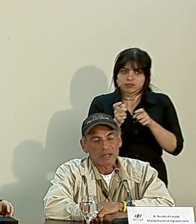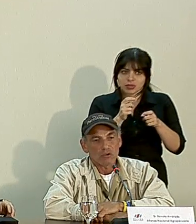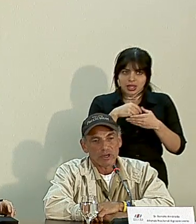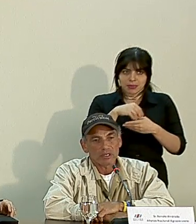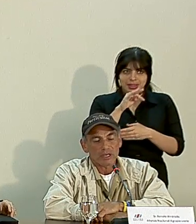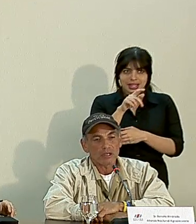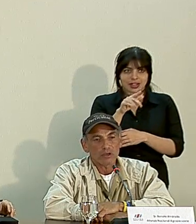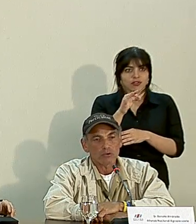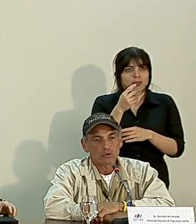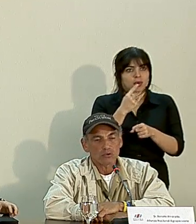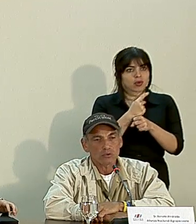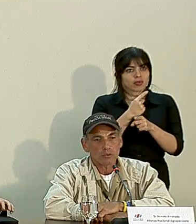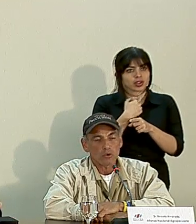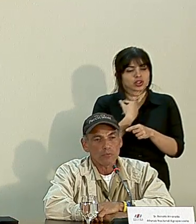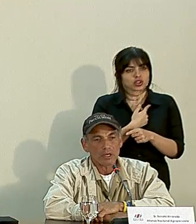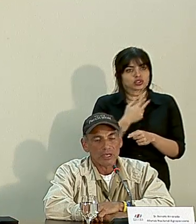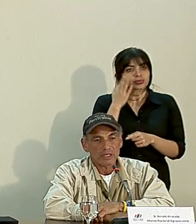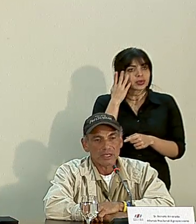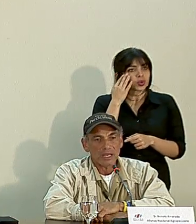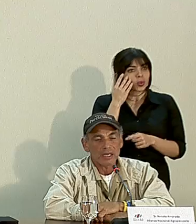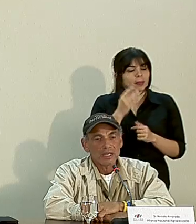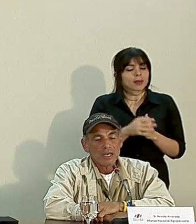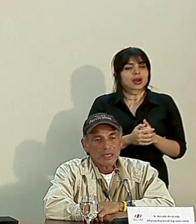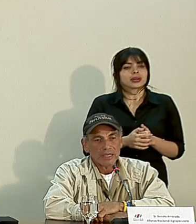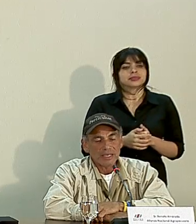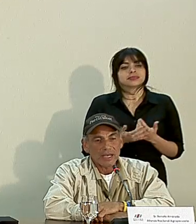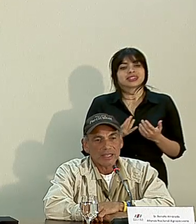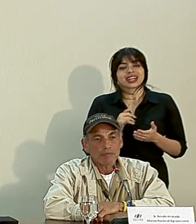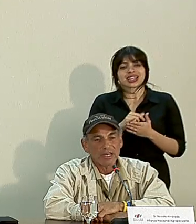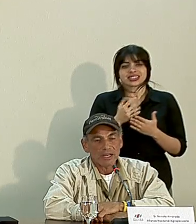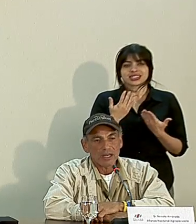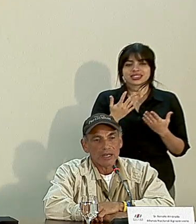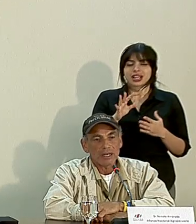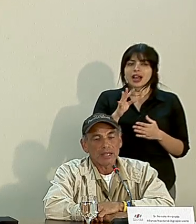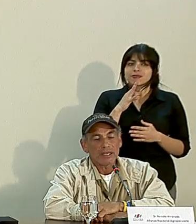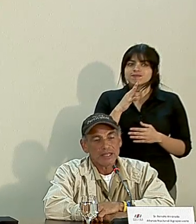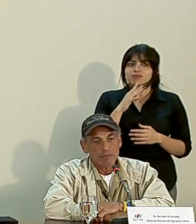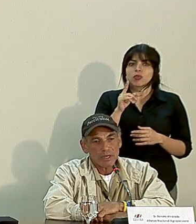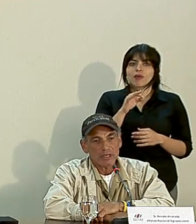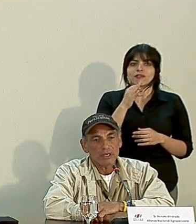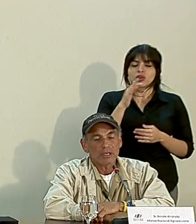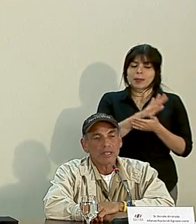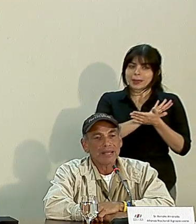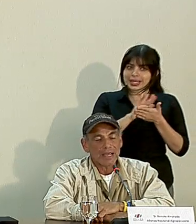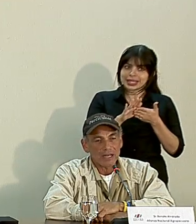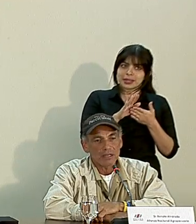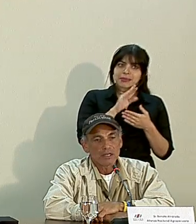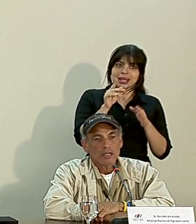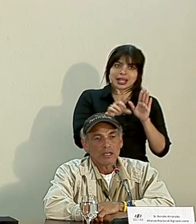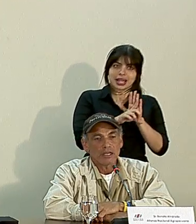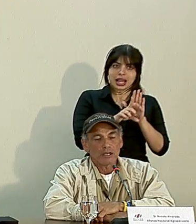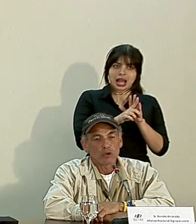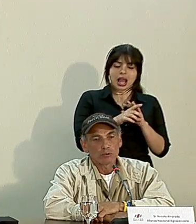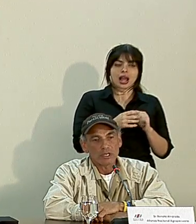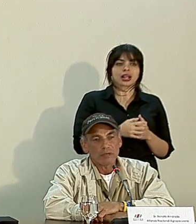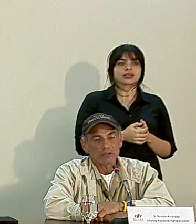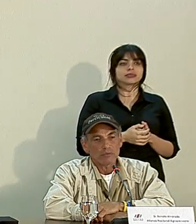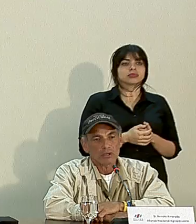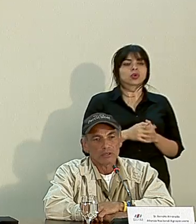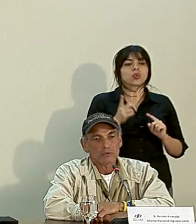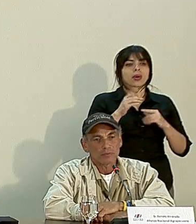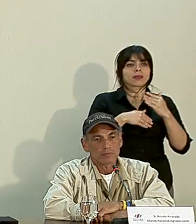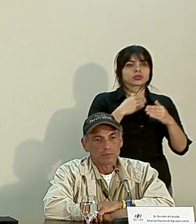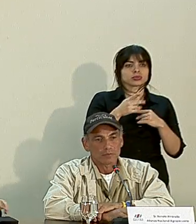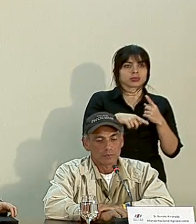de manera correcta, que es lo que a nosotros nos preocupa, que es que se haga de manera legítima y legal los procedimientos